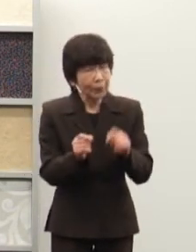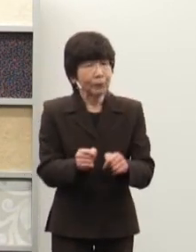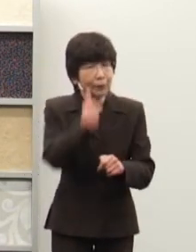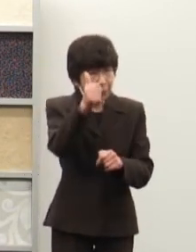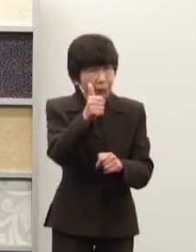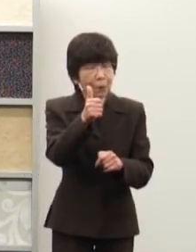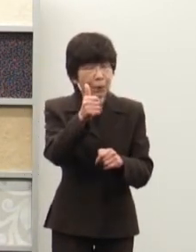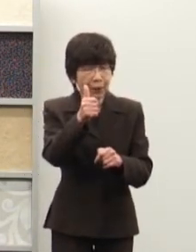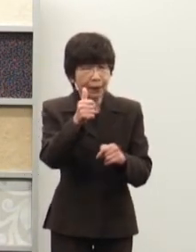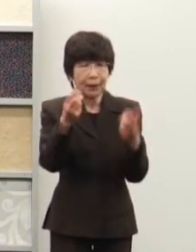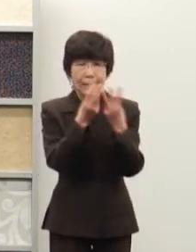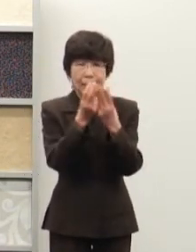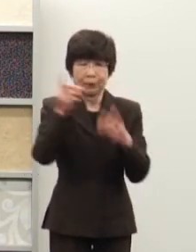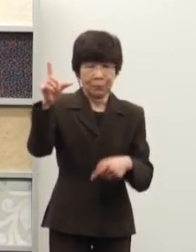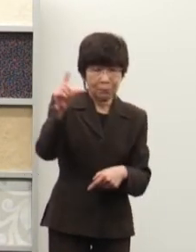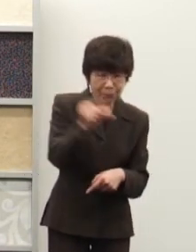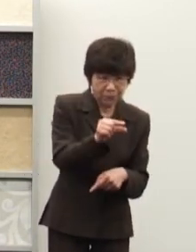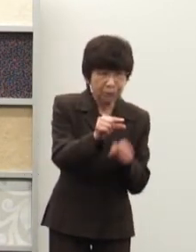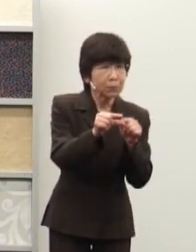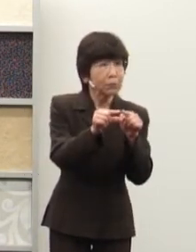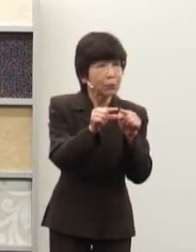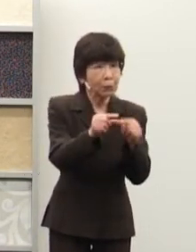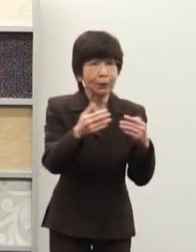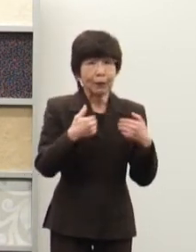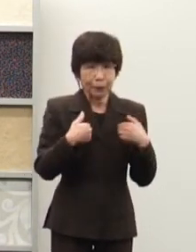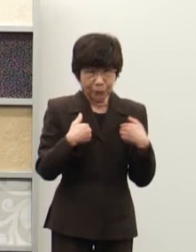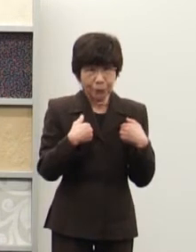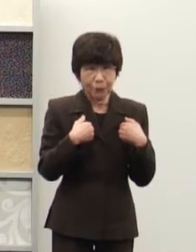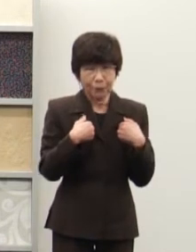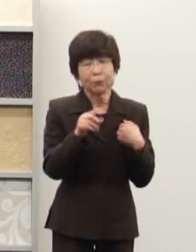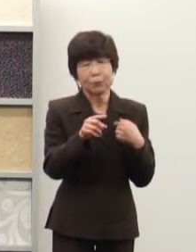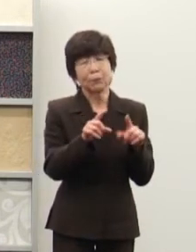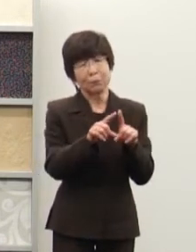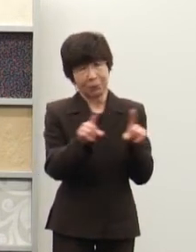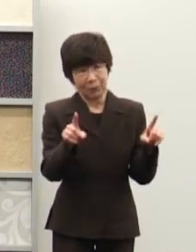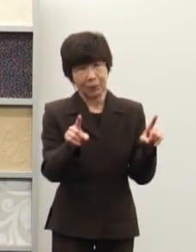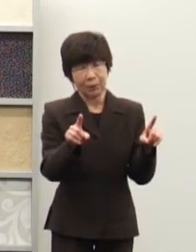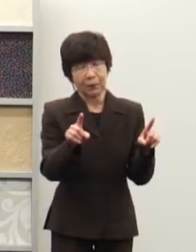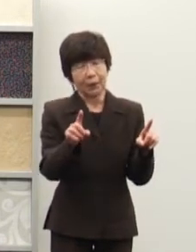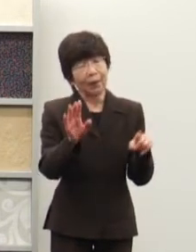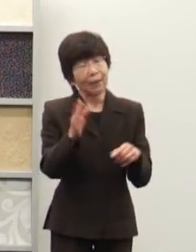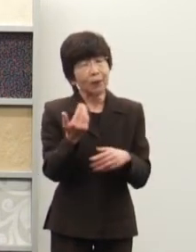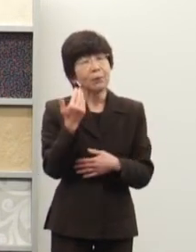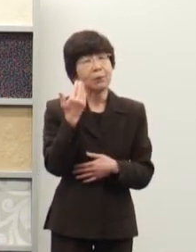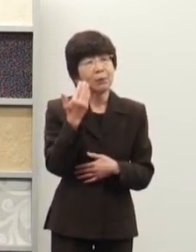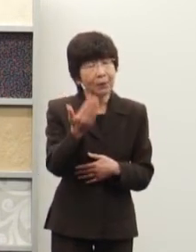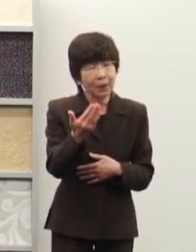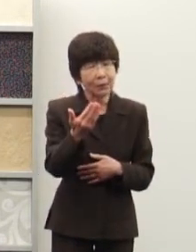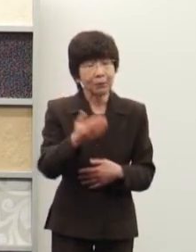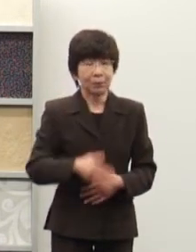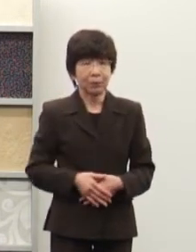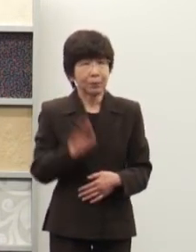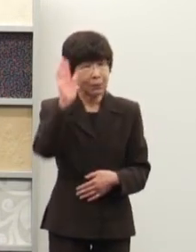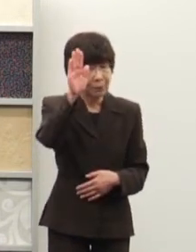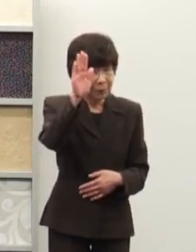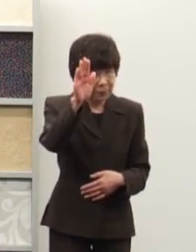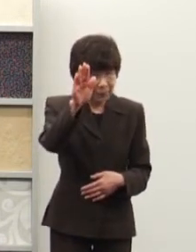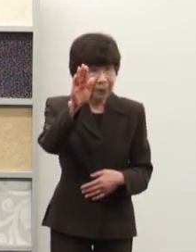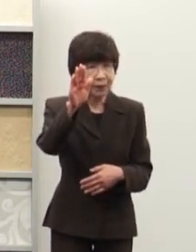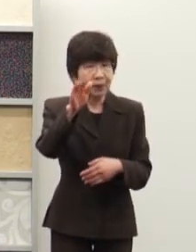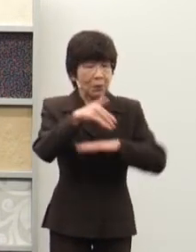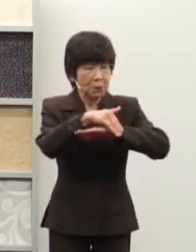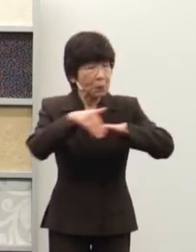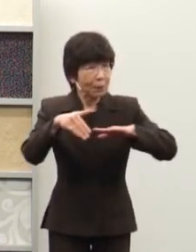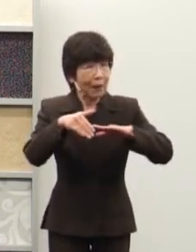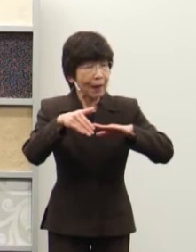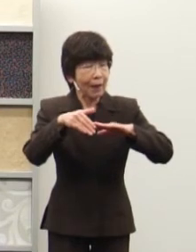ということだと思うんですが、ちょっとこれについてちょっと聞きにくい話なんですけども、新元号祭り、は